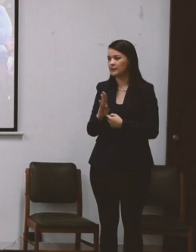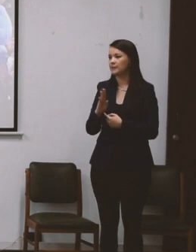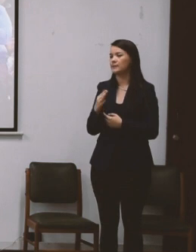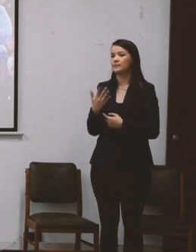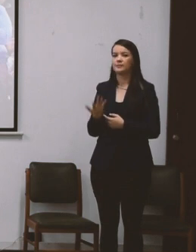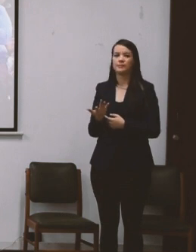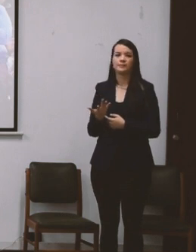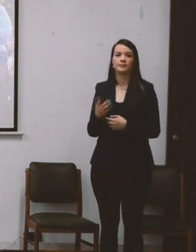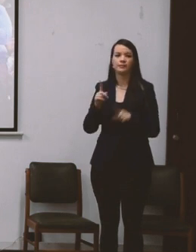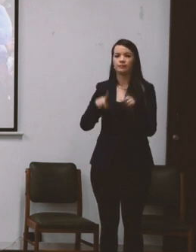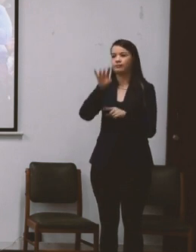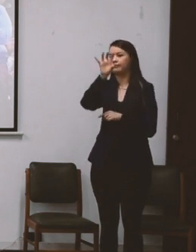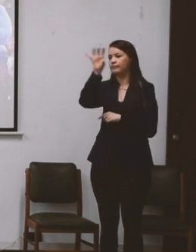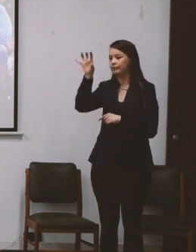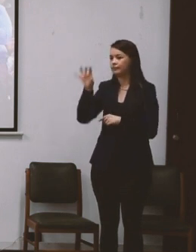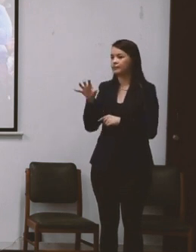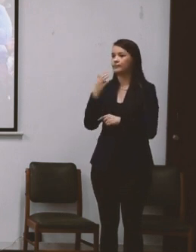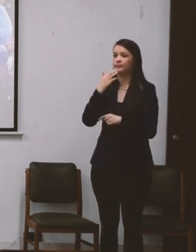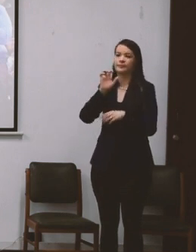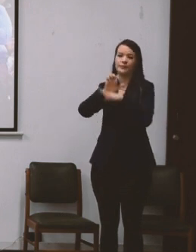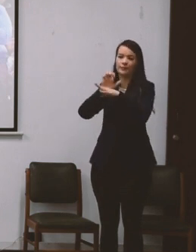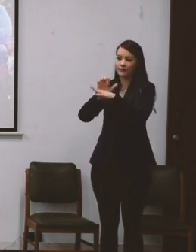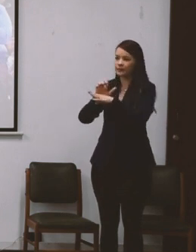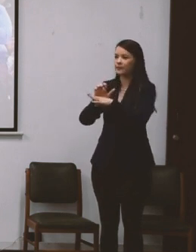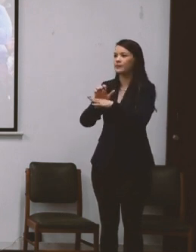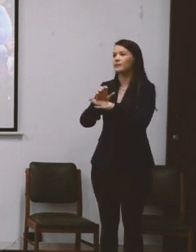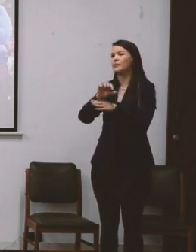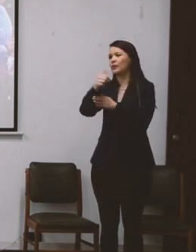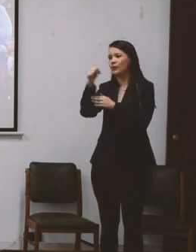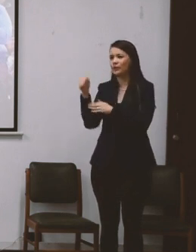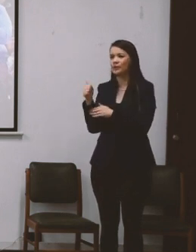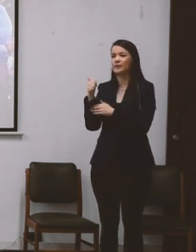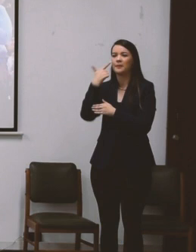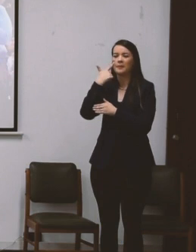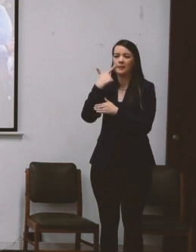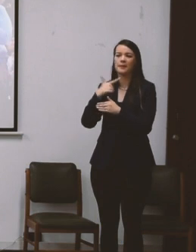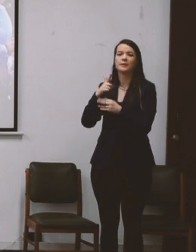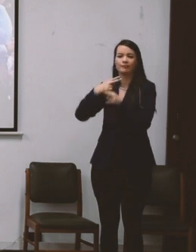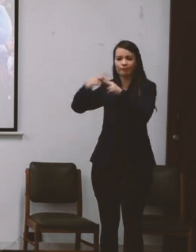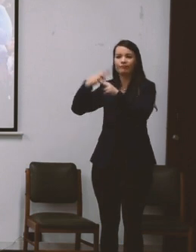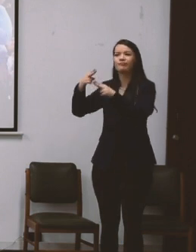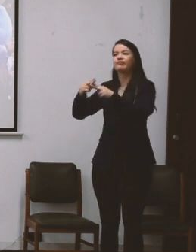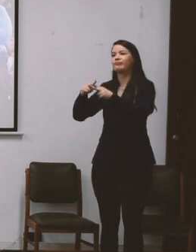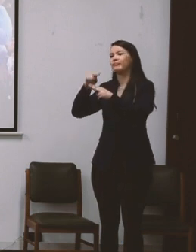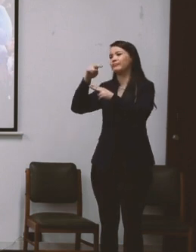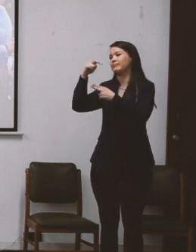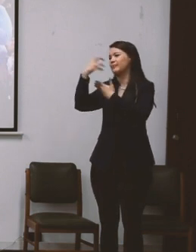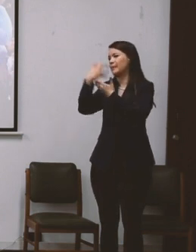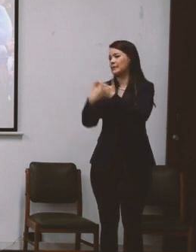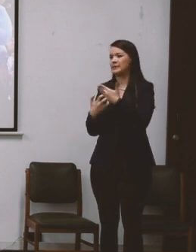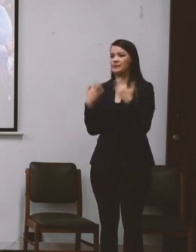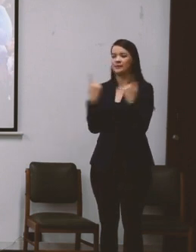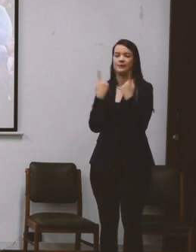ejemplo, países como Ecuador, y seguramente es como una premonición de lo que quizá va a pasar con el tema